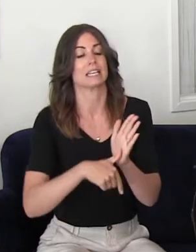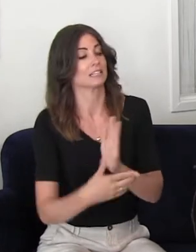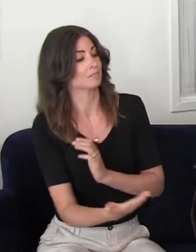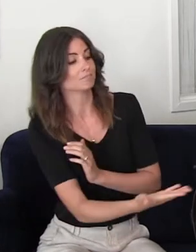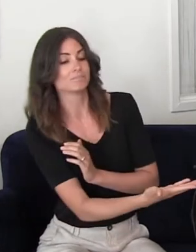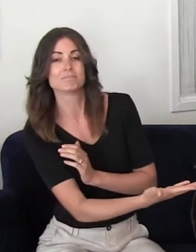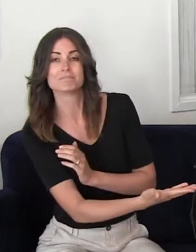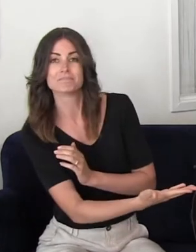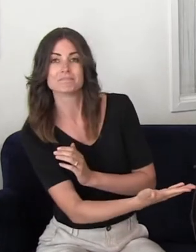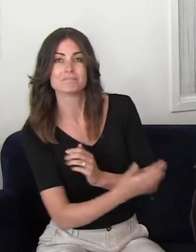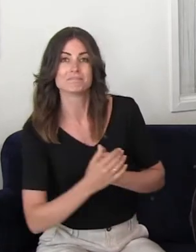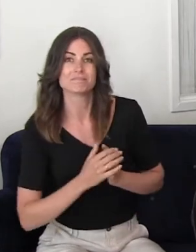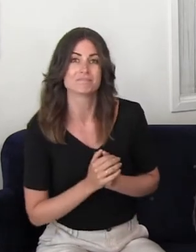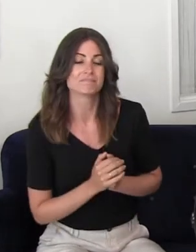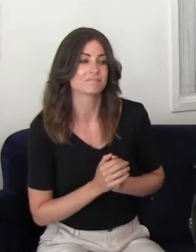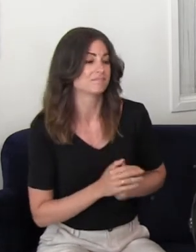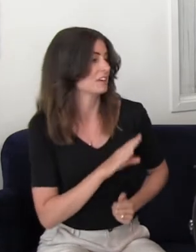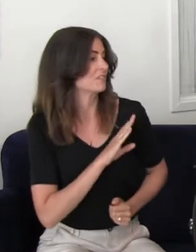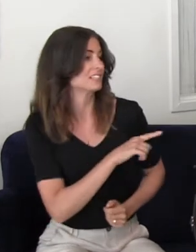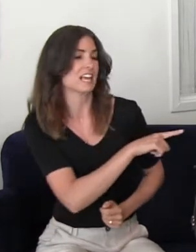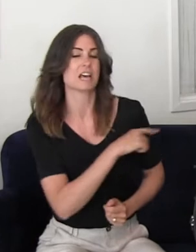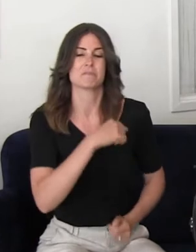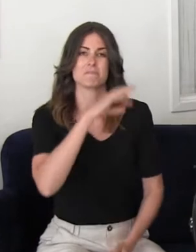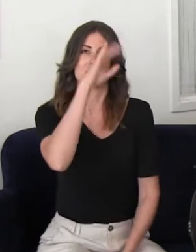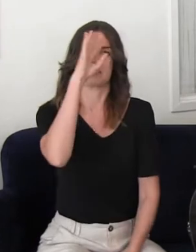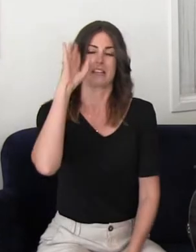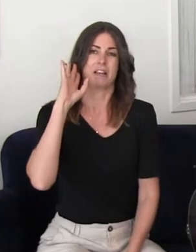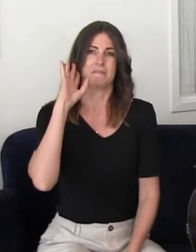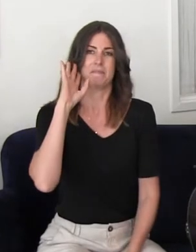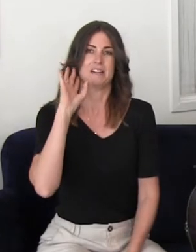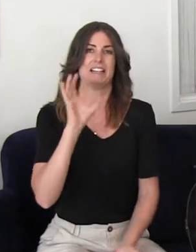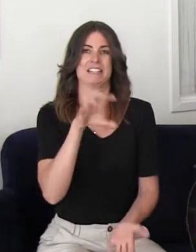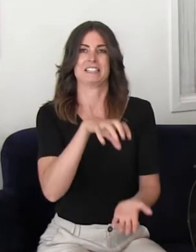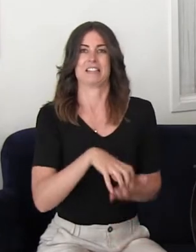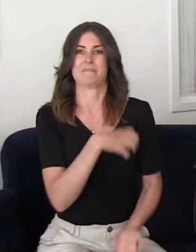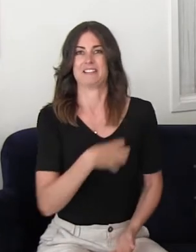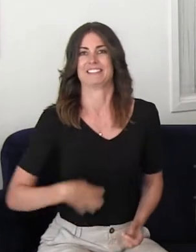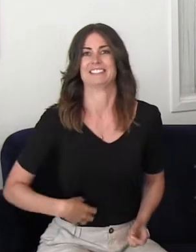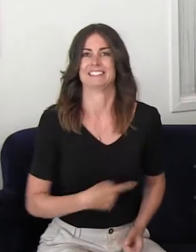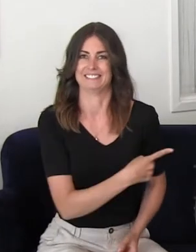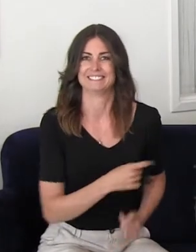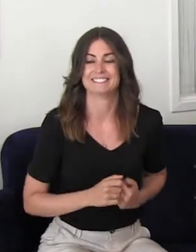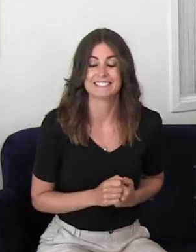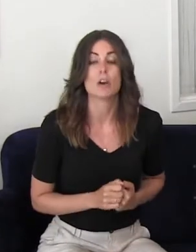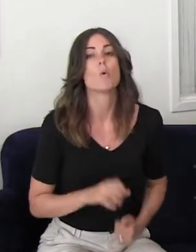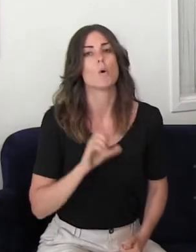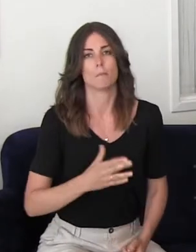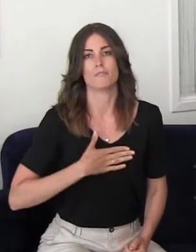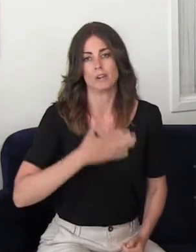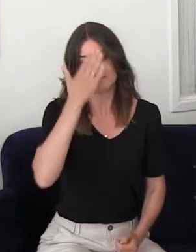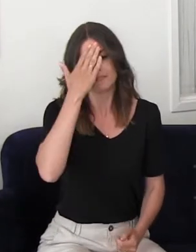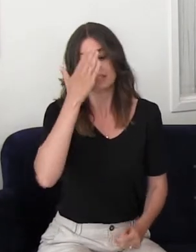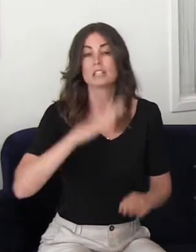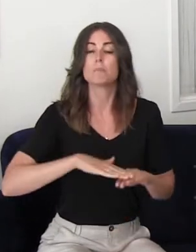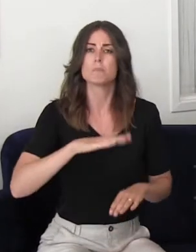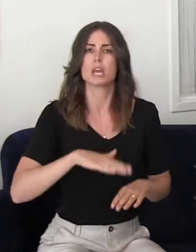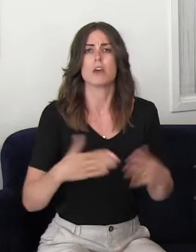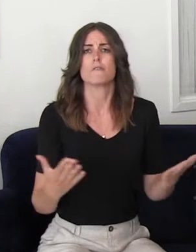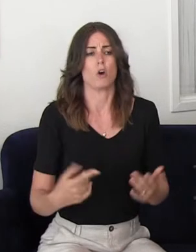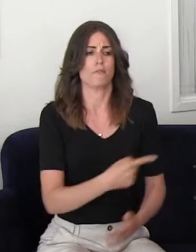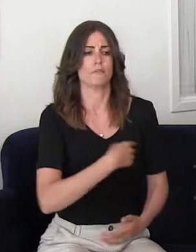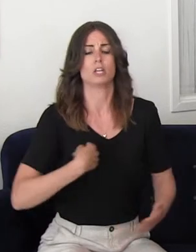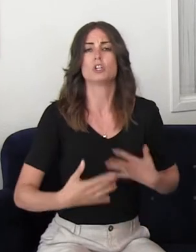här borta hos förre statsminister Branting. Och vill ni veta mer vad vi och jag håller på med,